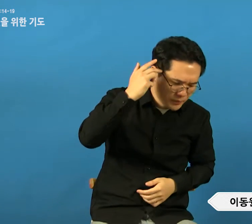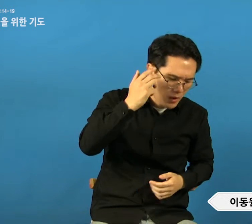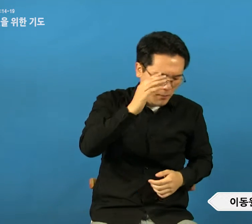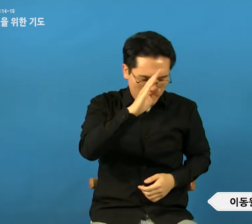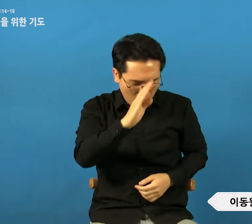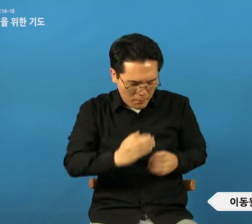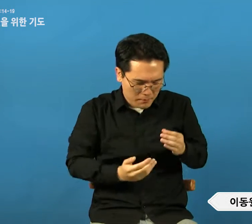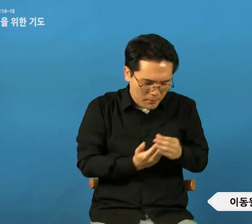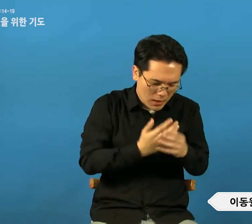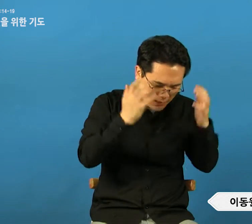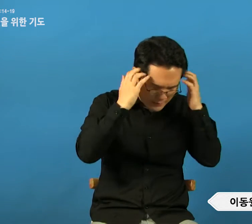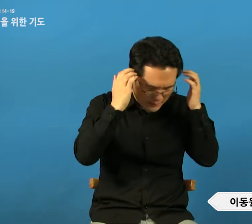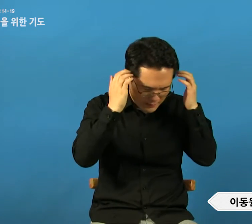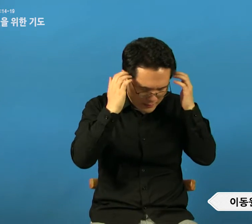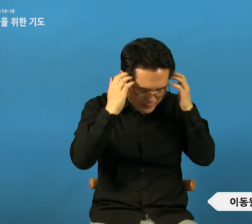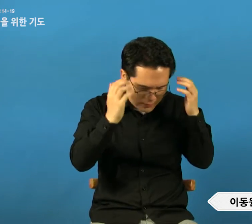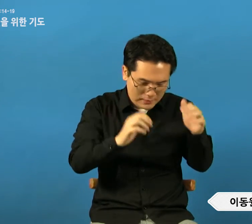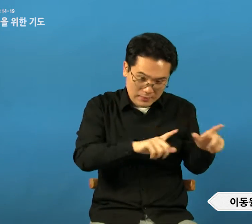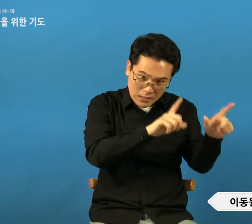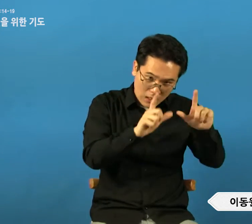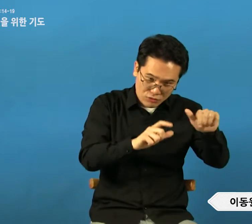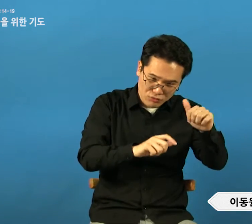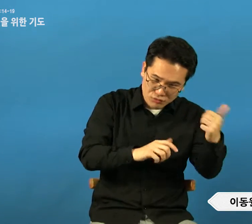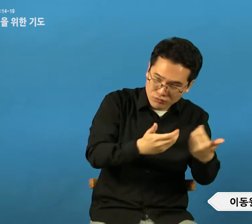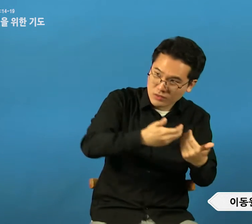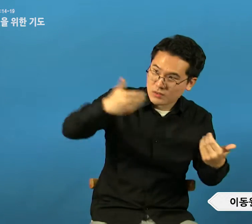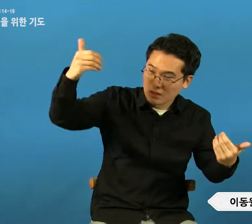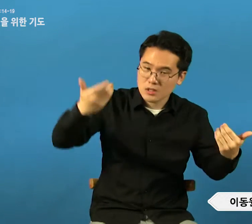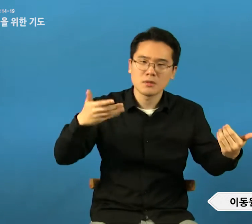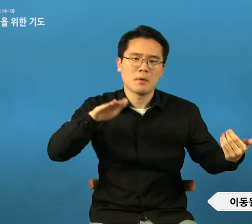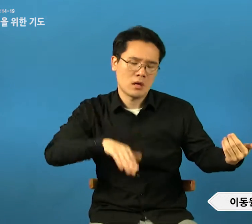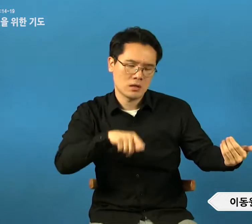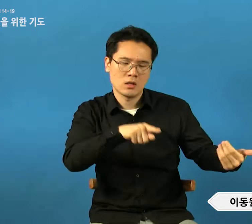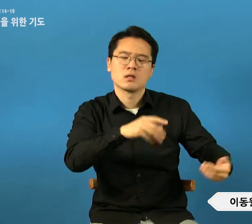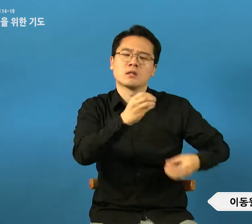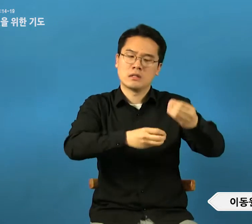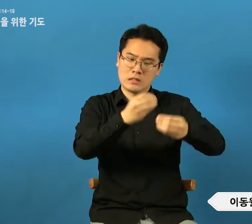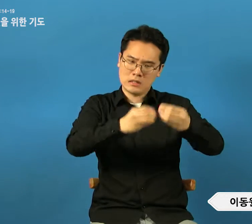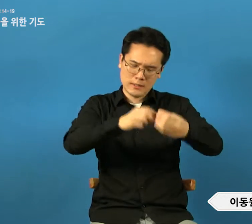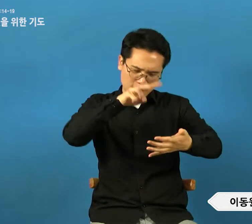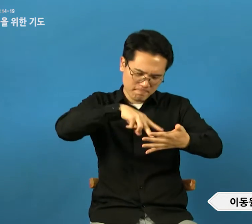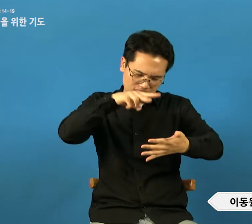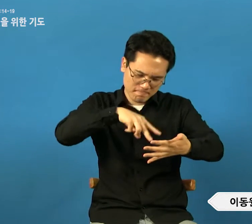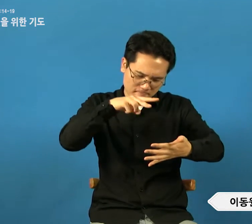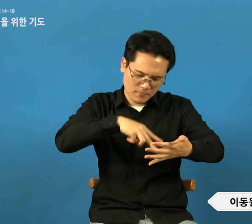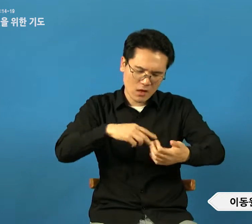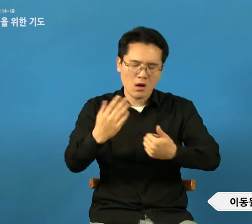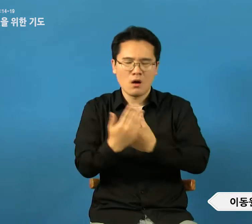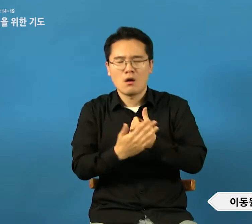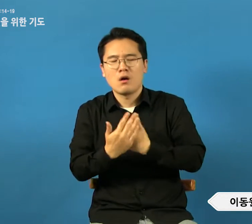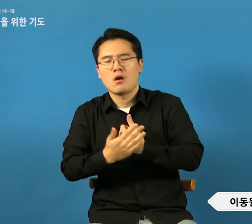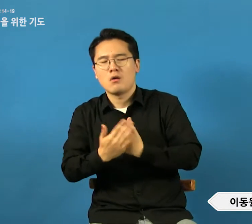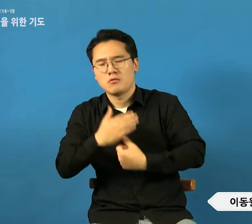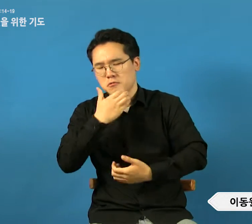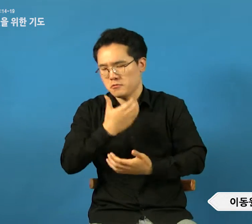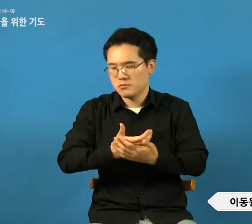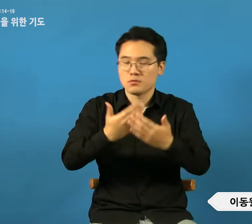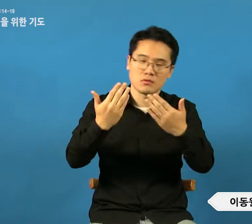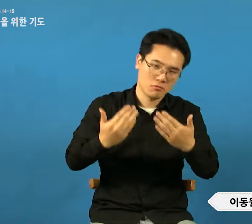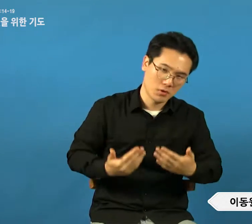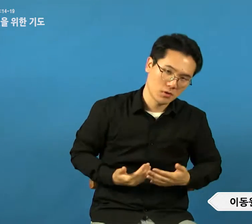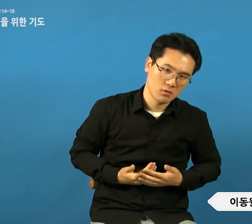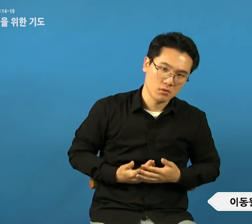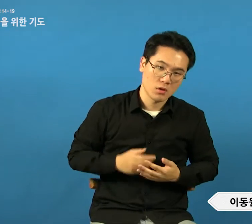이 시가 그의 영혼의 위로와 능력이 된 것입니다. 그 후로 이 무명의 시가 많은 사람들에게